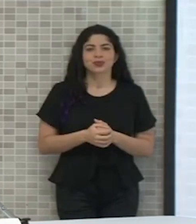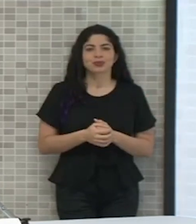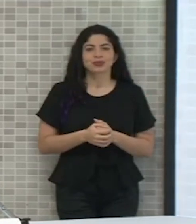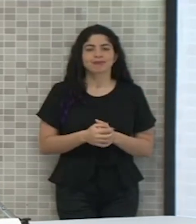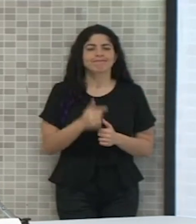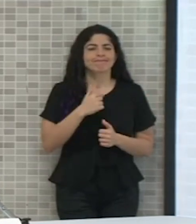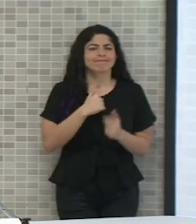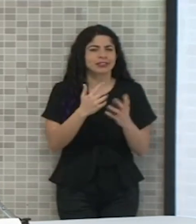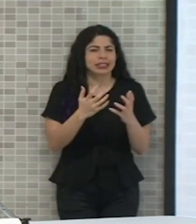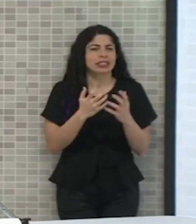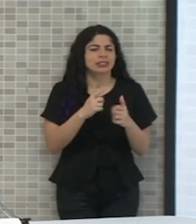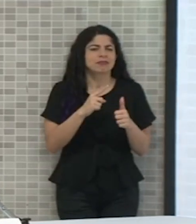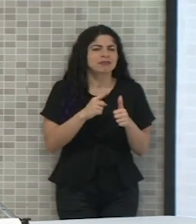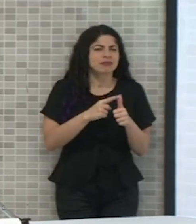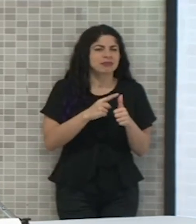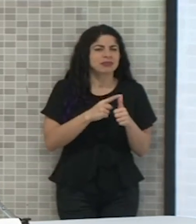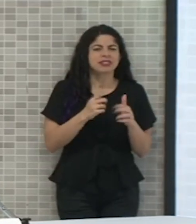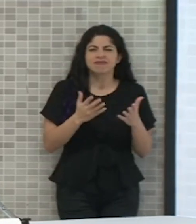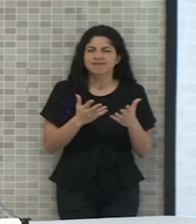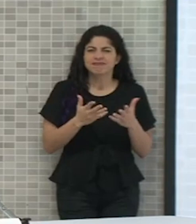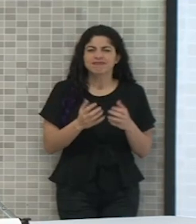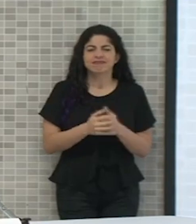Y quiero en primer lugar